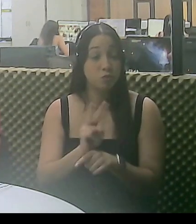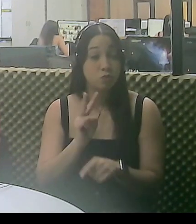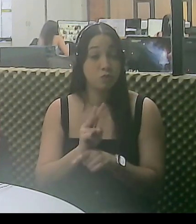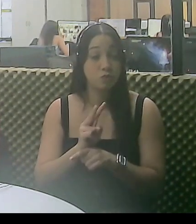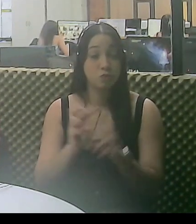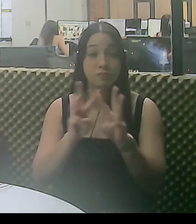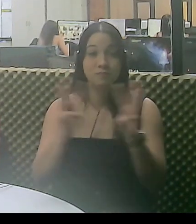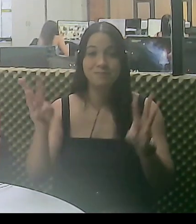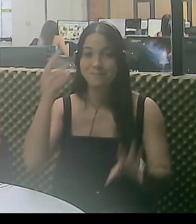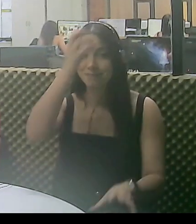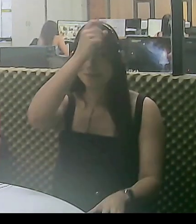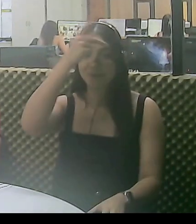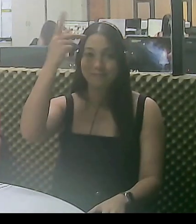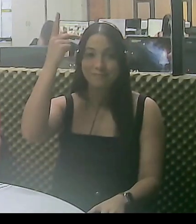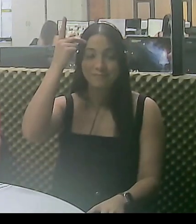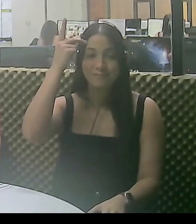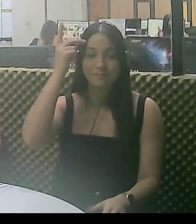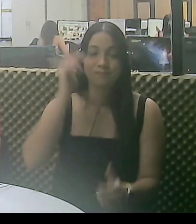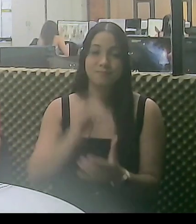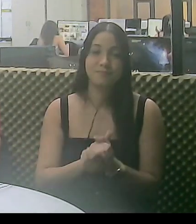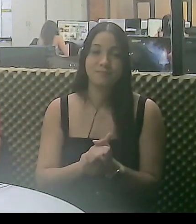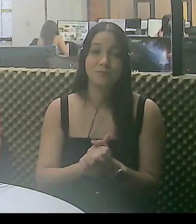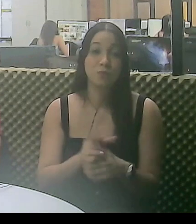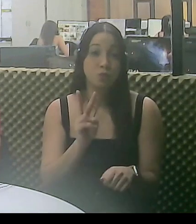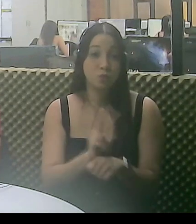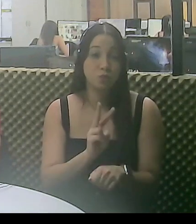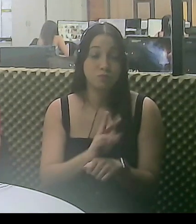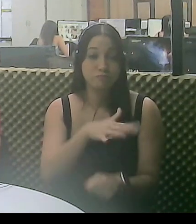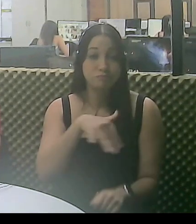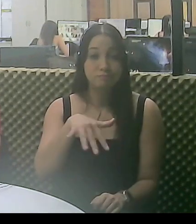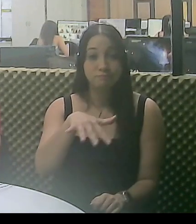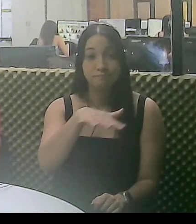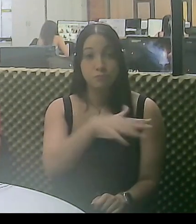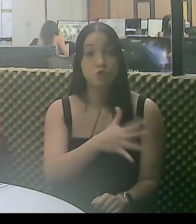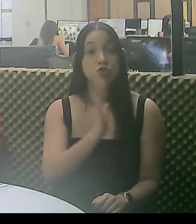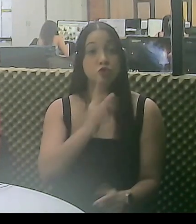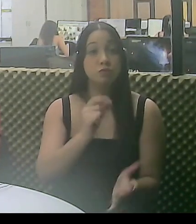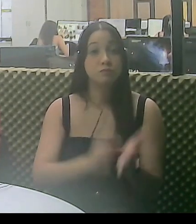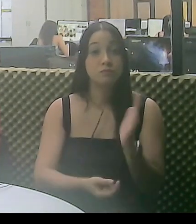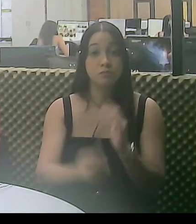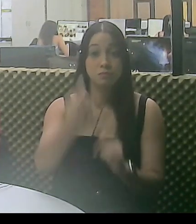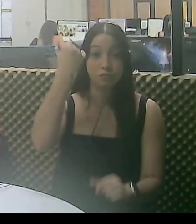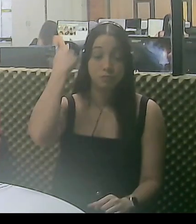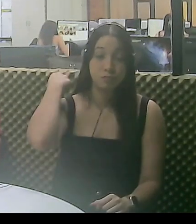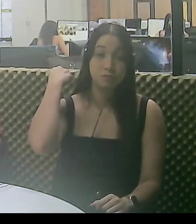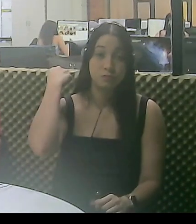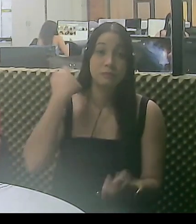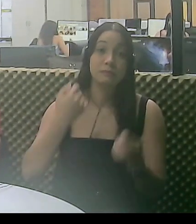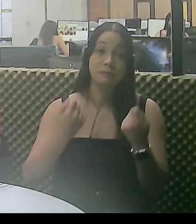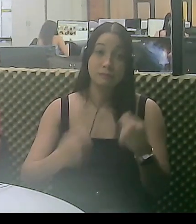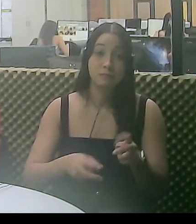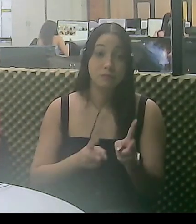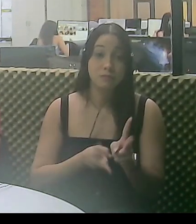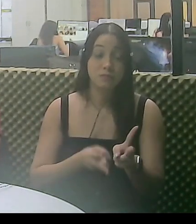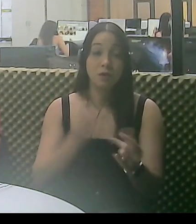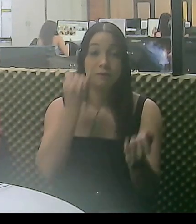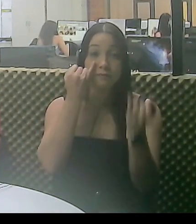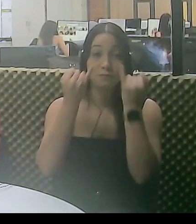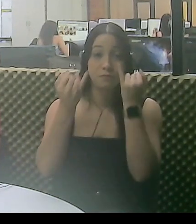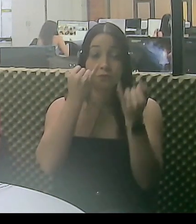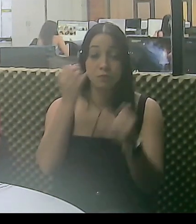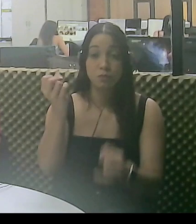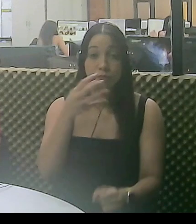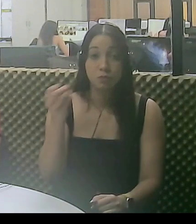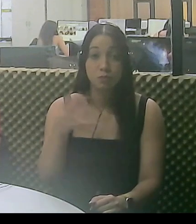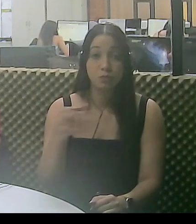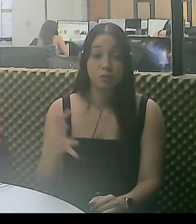e gatos que estejam cadastrados pelos tutores no portal da Prefeitura. Os tutores da região que já realizaram o